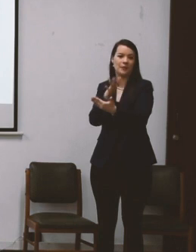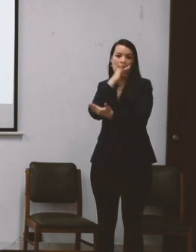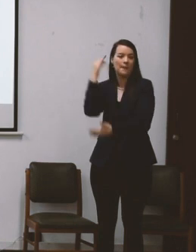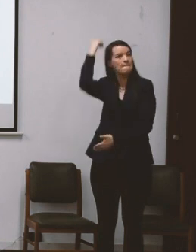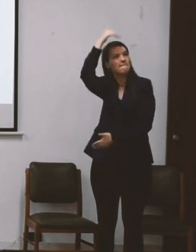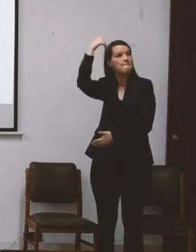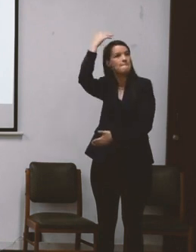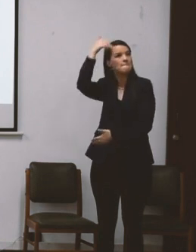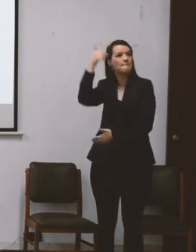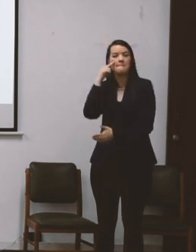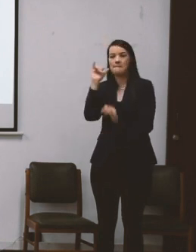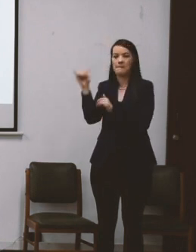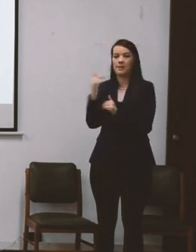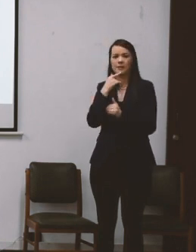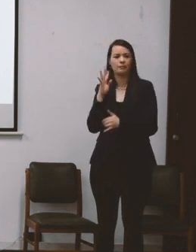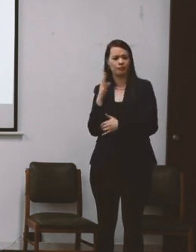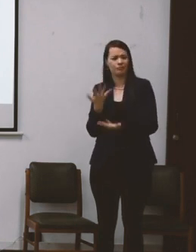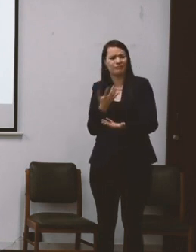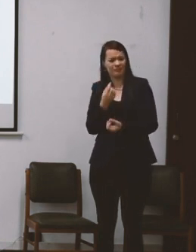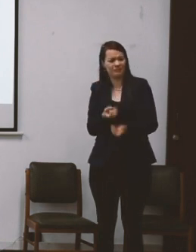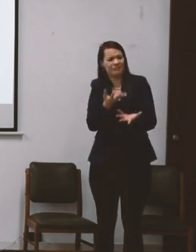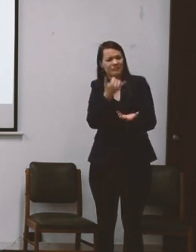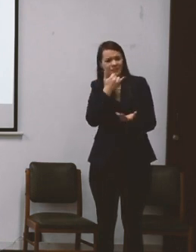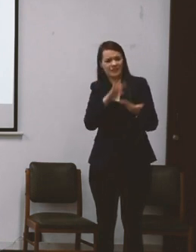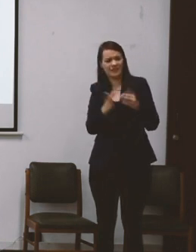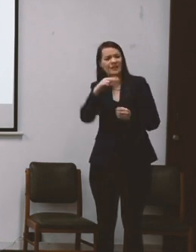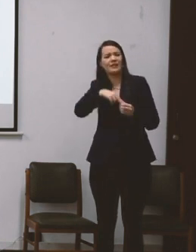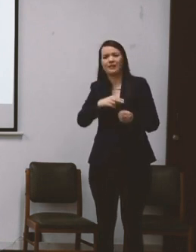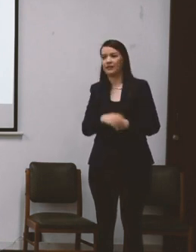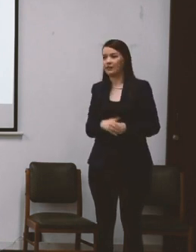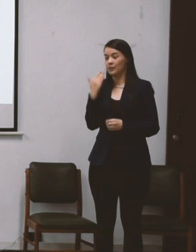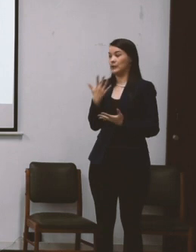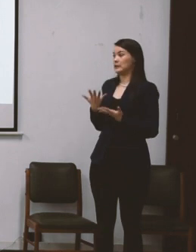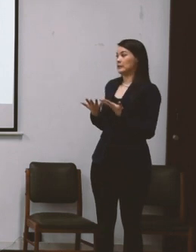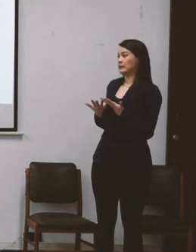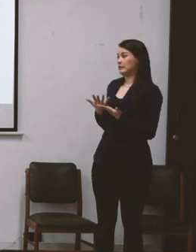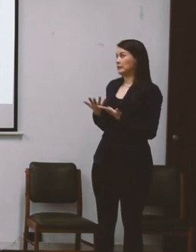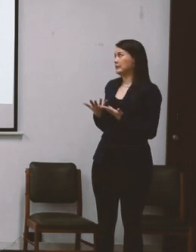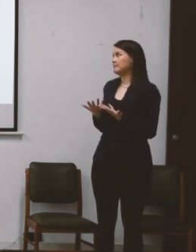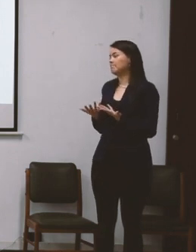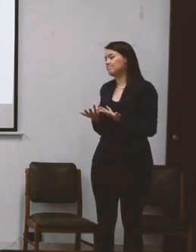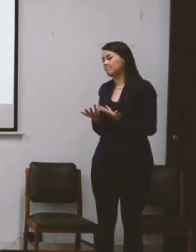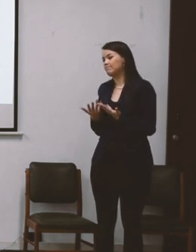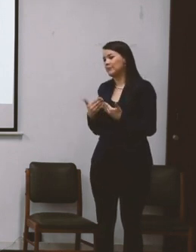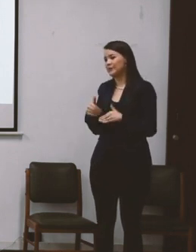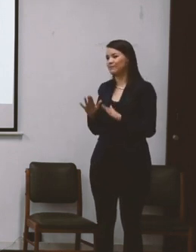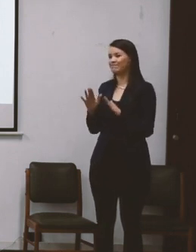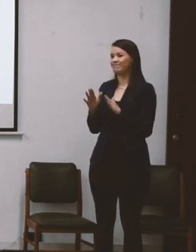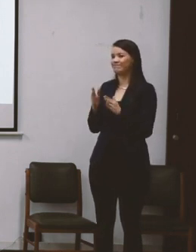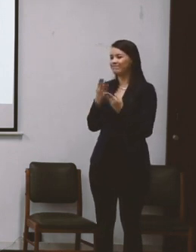grabando, donde le decía pinche india, ¿no? Y Yuri exclama desde esta cuestión de buena onda,